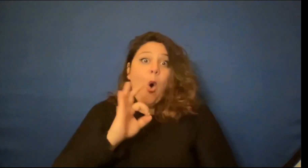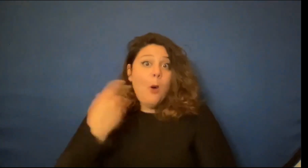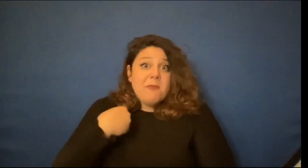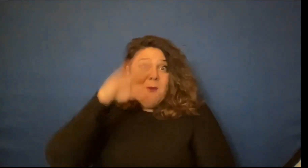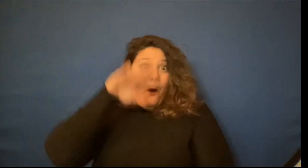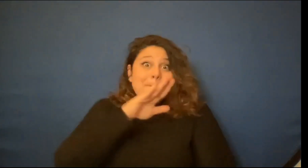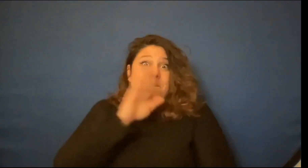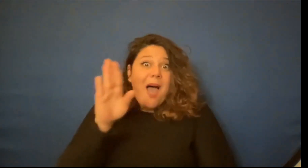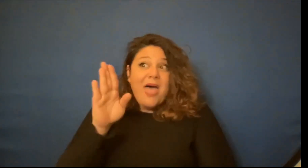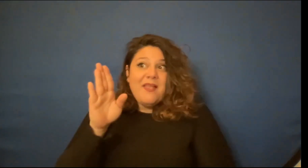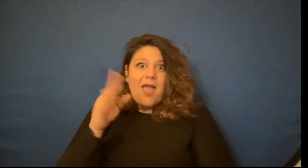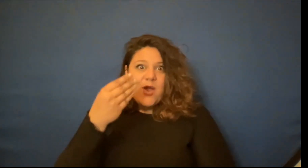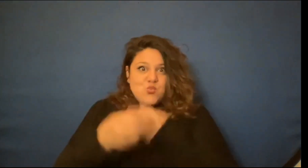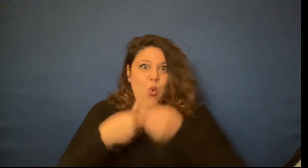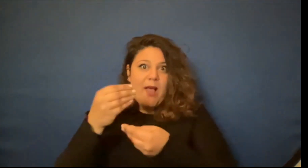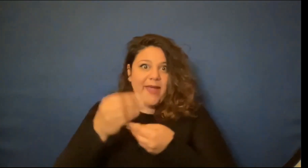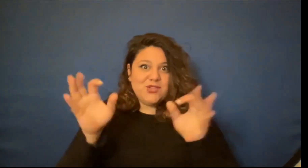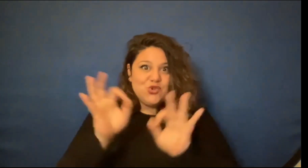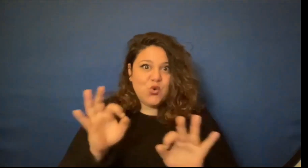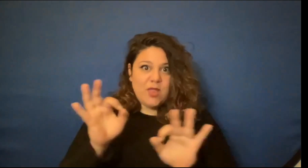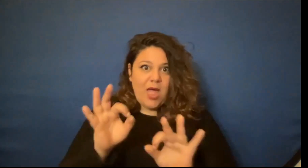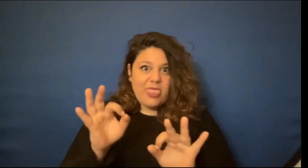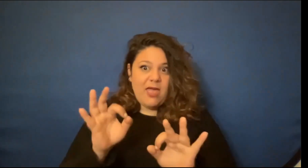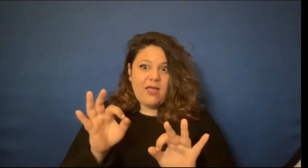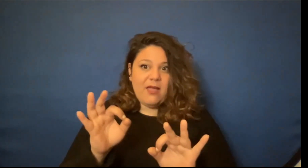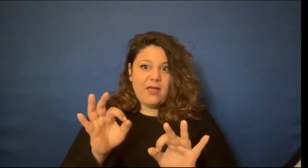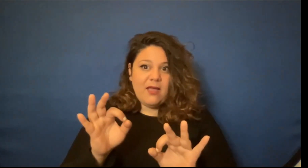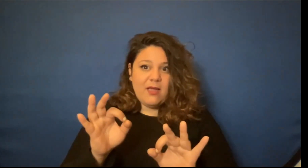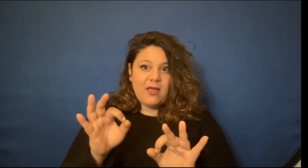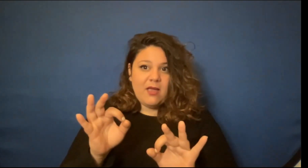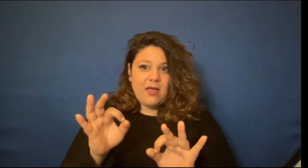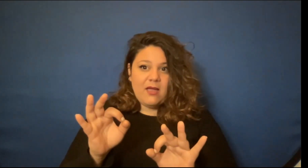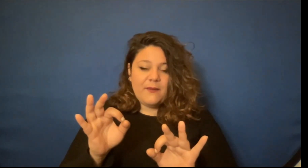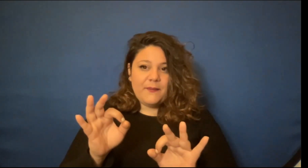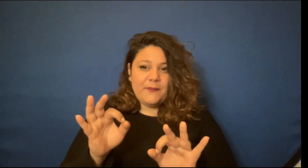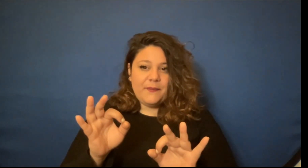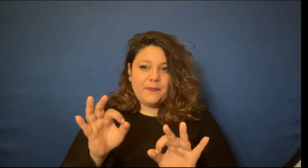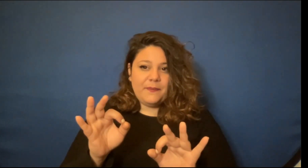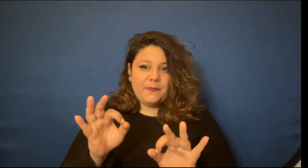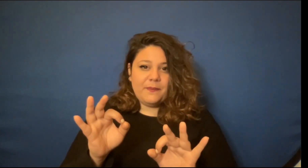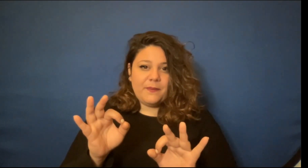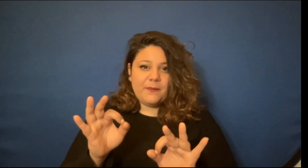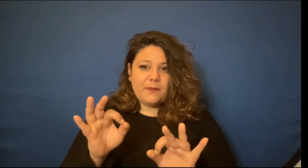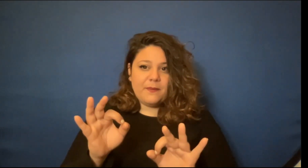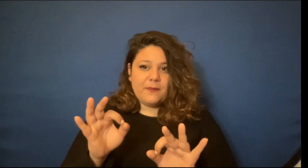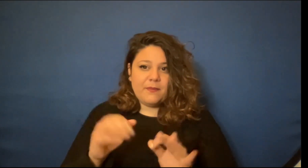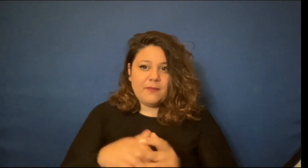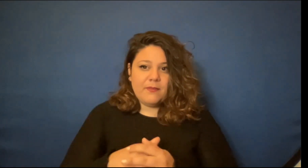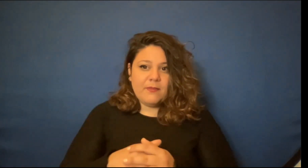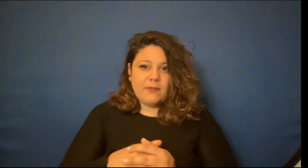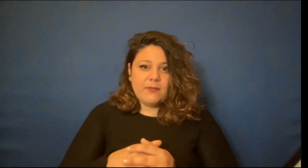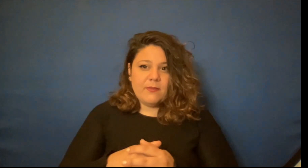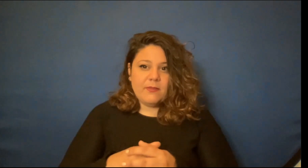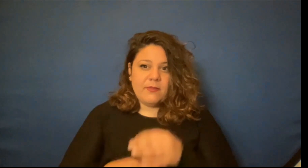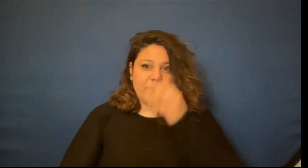Directamente, porque lo que han hecho los alumnos, la gente, es hacer lo que le